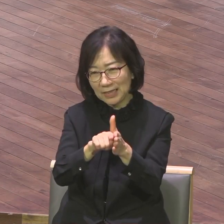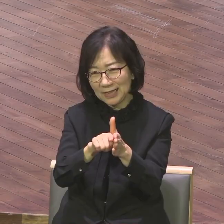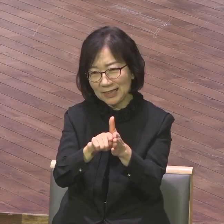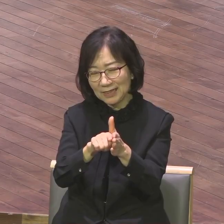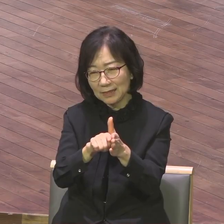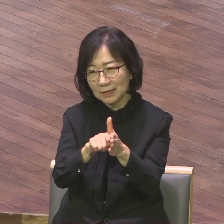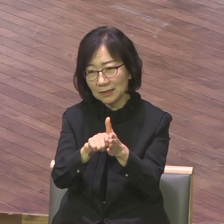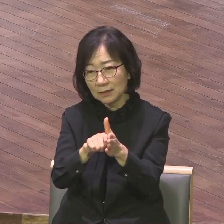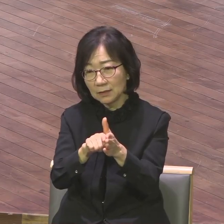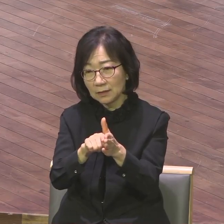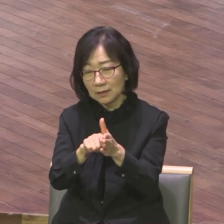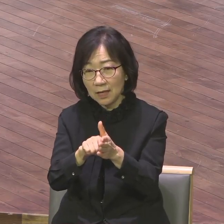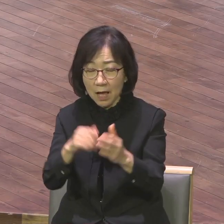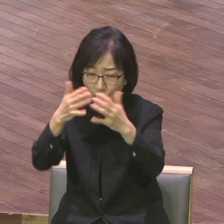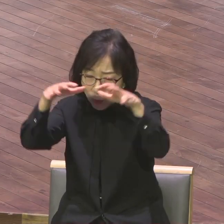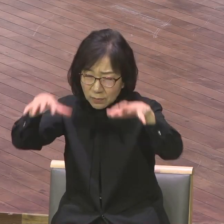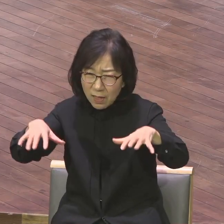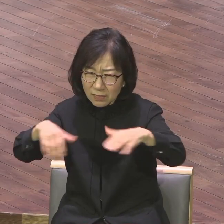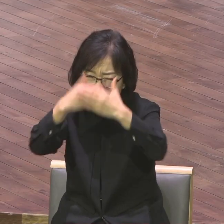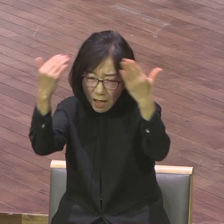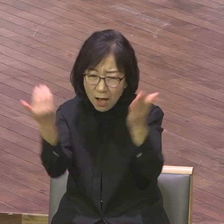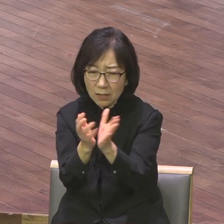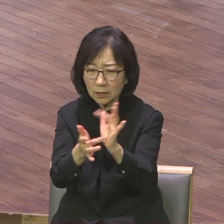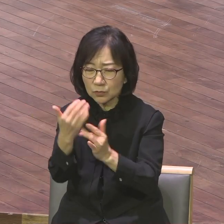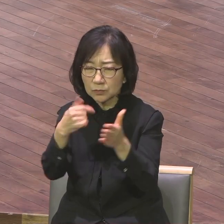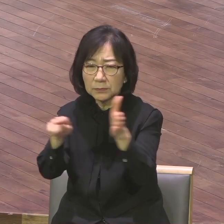그 동네 마을 다 복음하시고